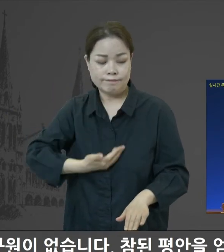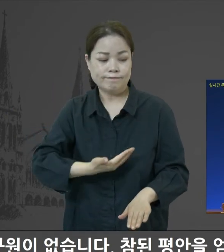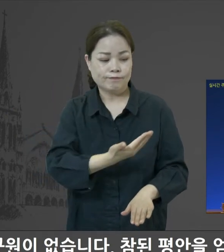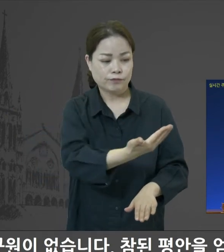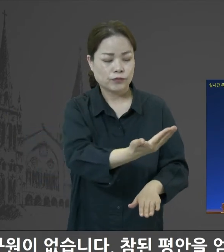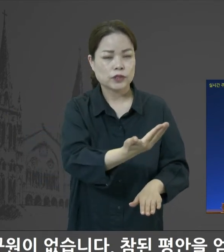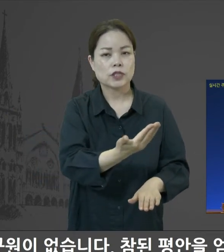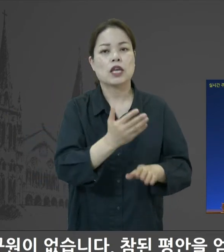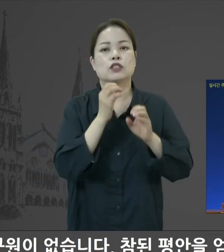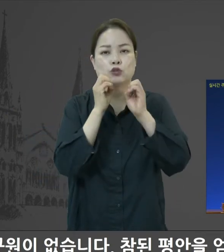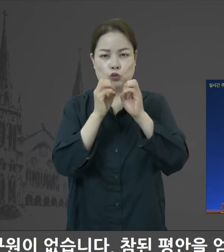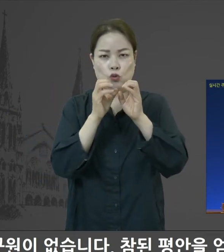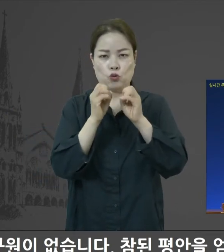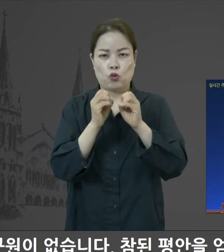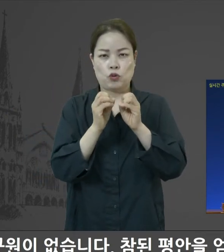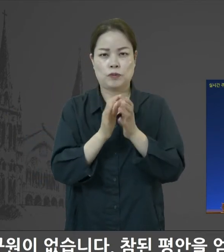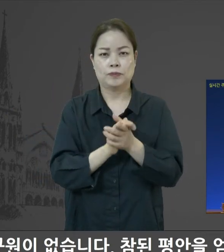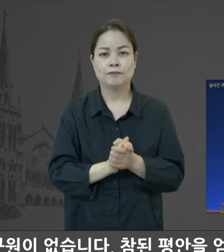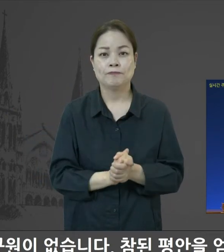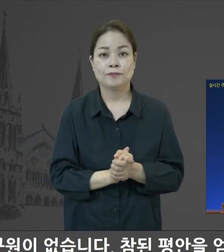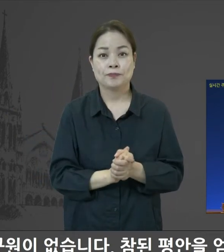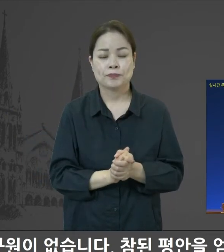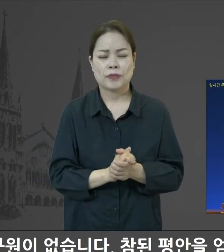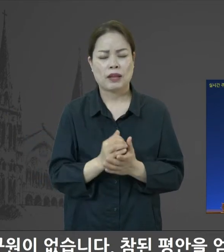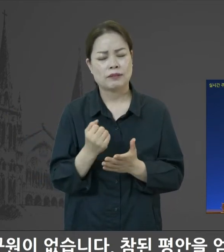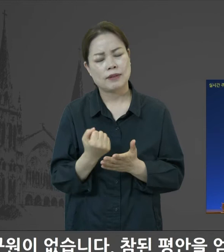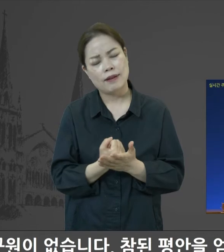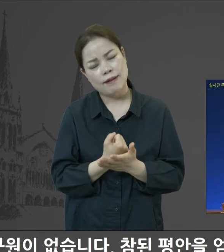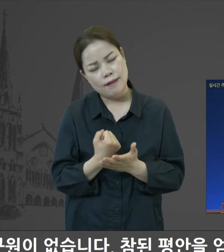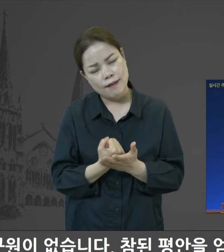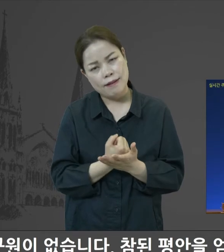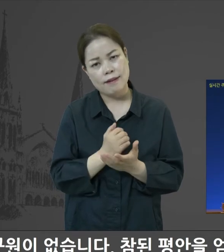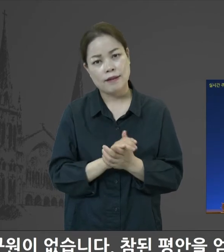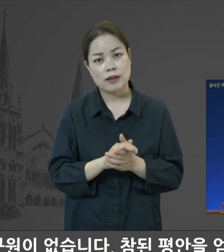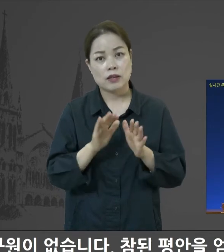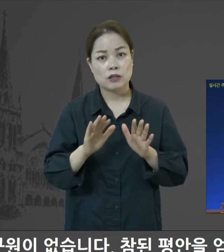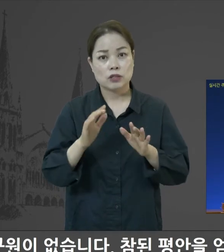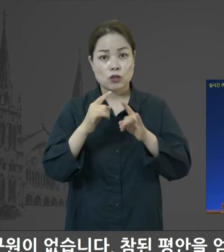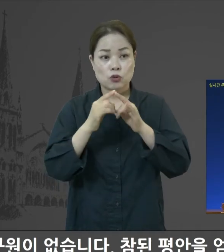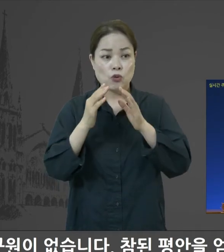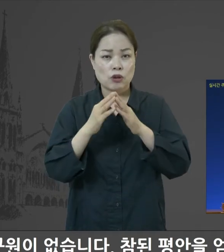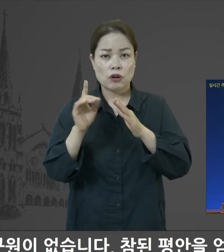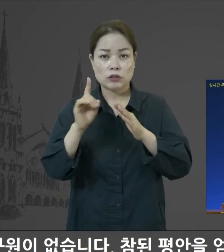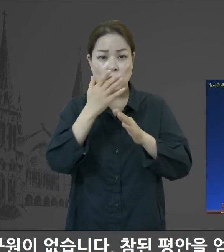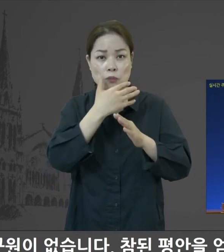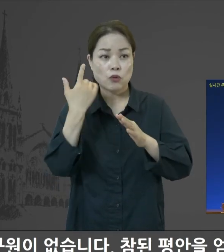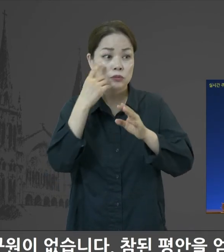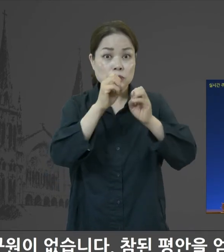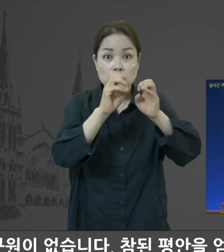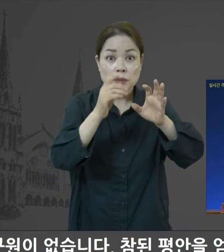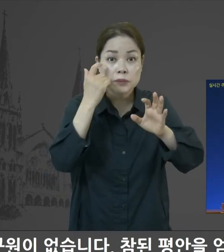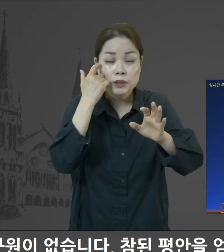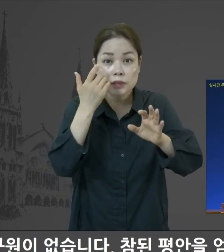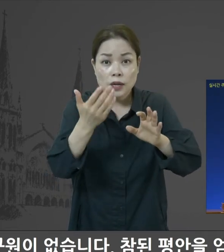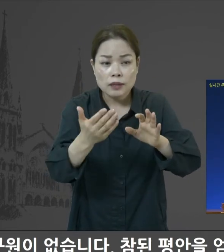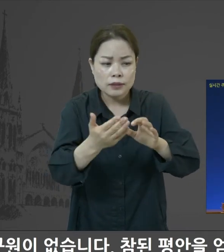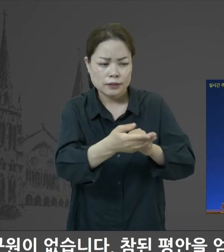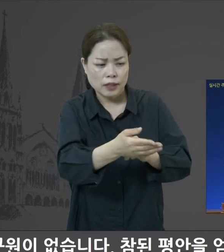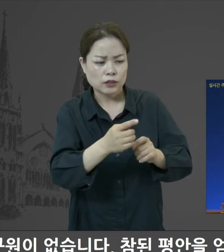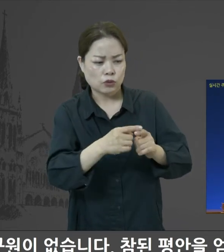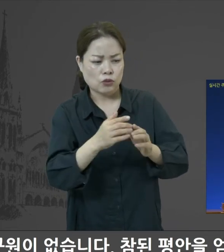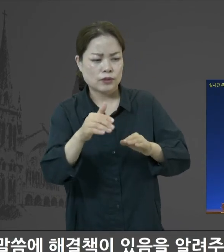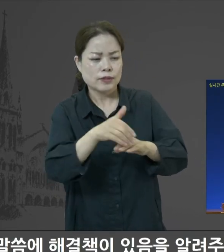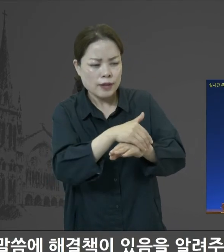것이 전도입니다. 그러나 안타깝게도 현대교회는 어떻게 복음을 전합니까? 당신이